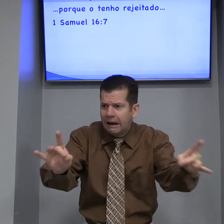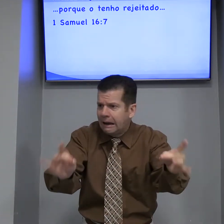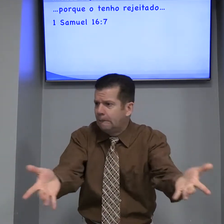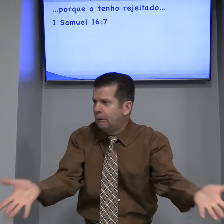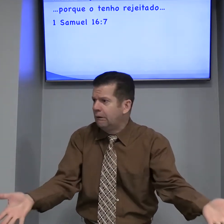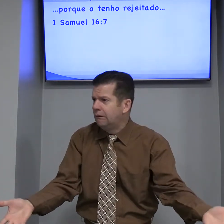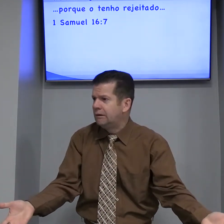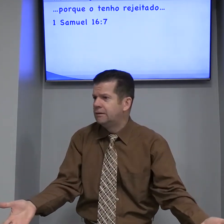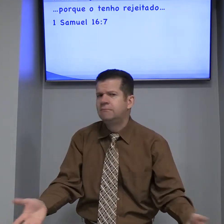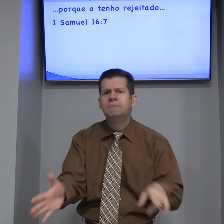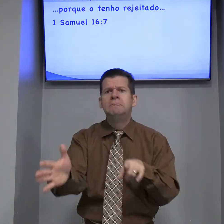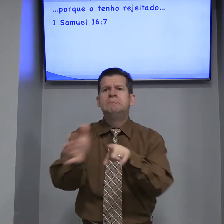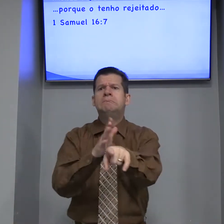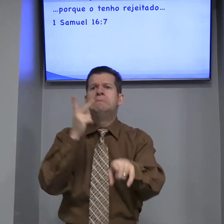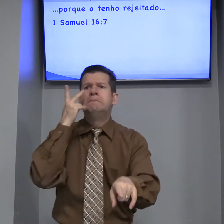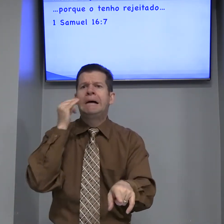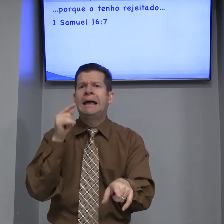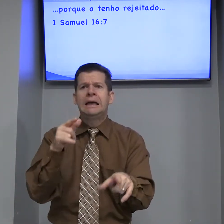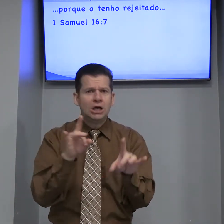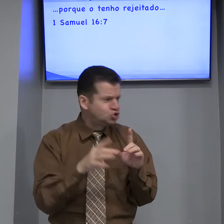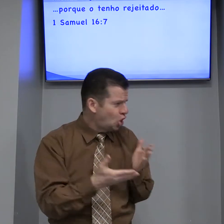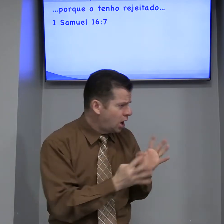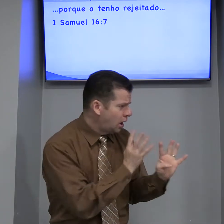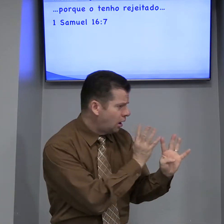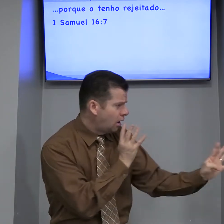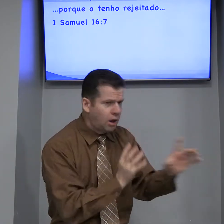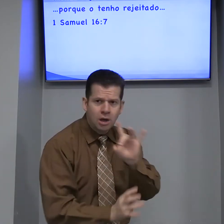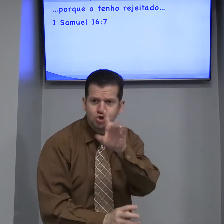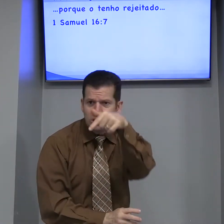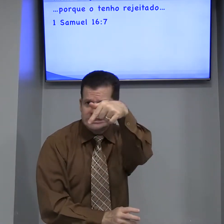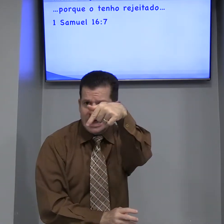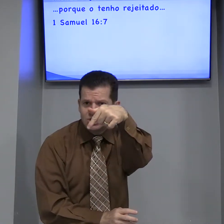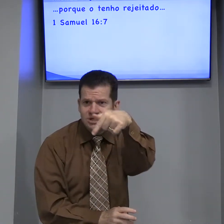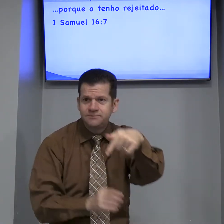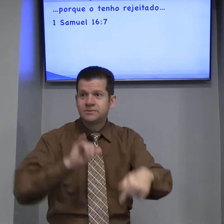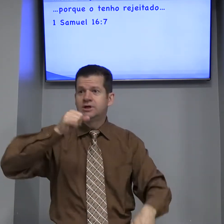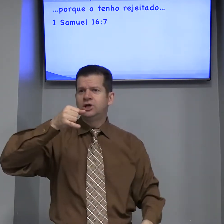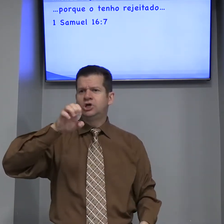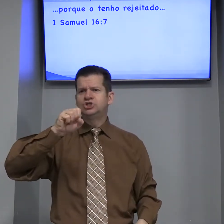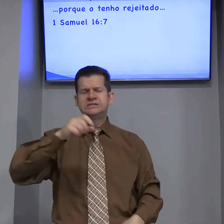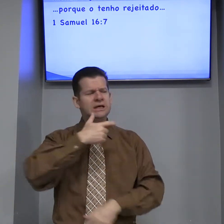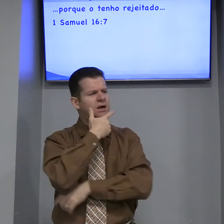Tá bom. Tá. Pai, só? Só 7?